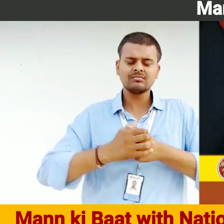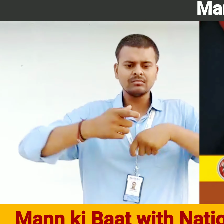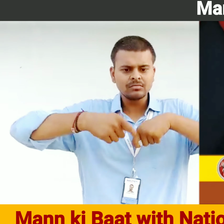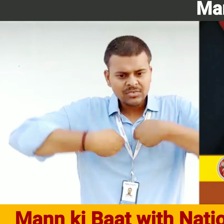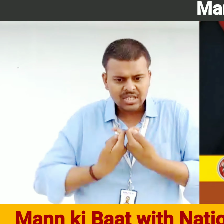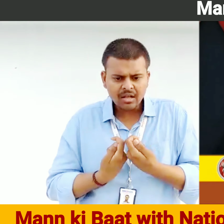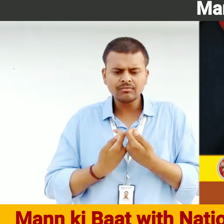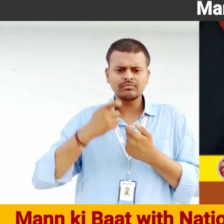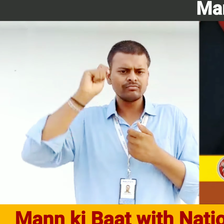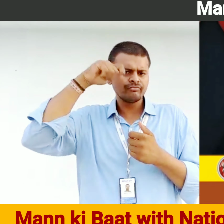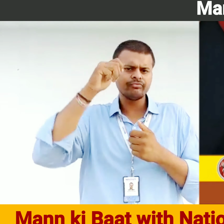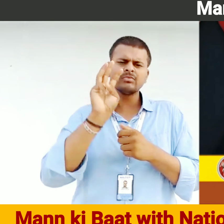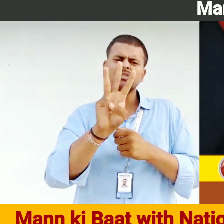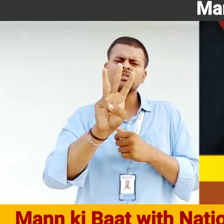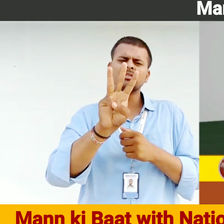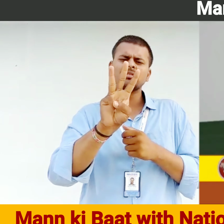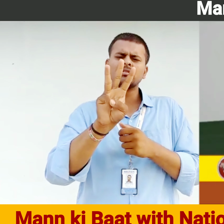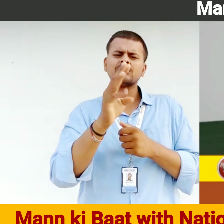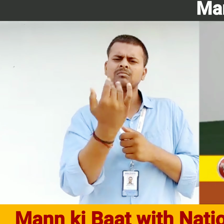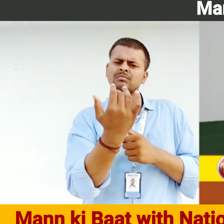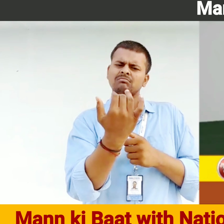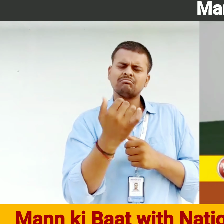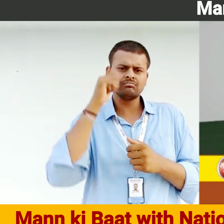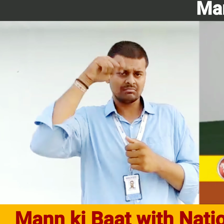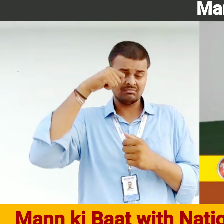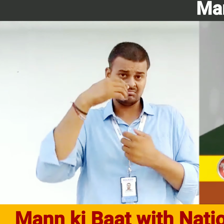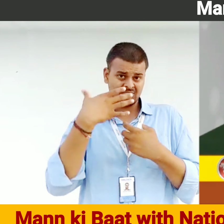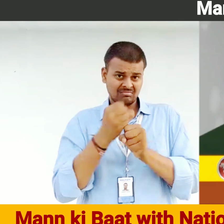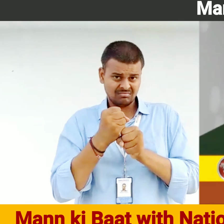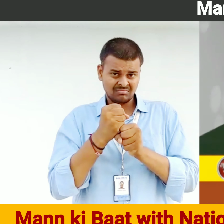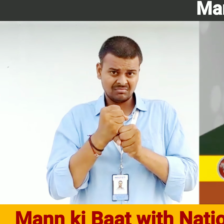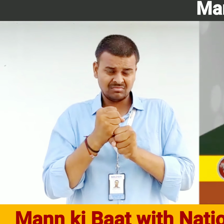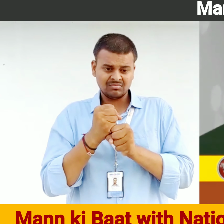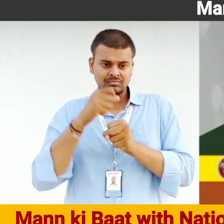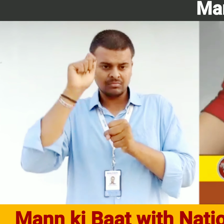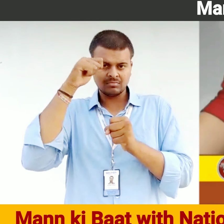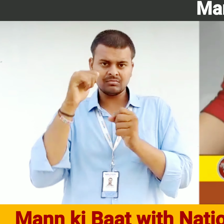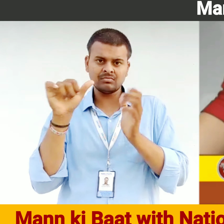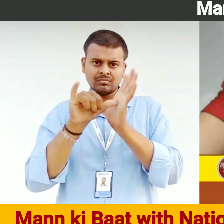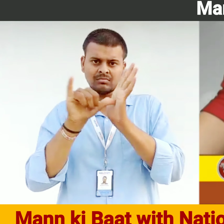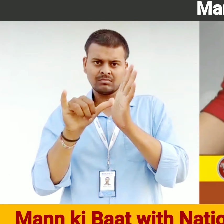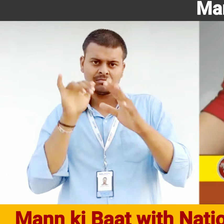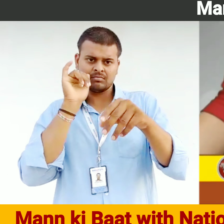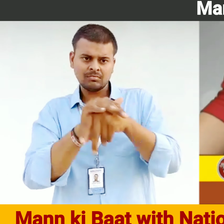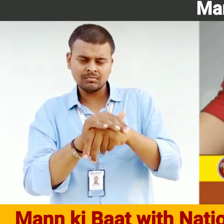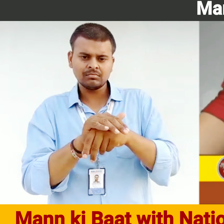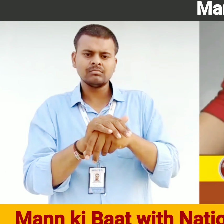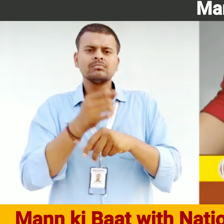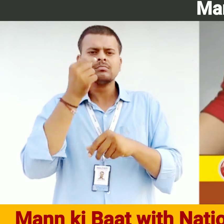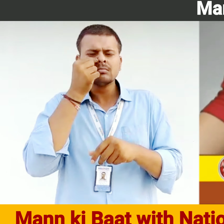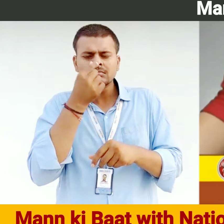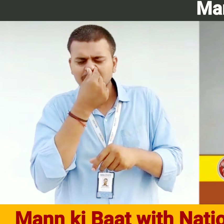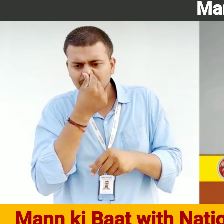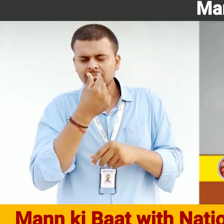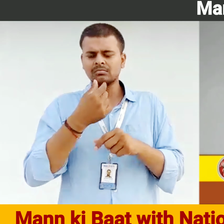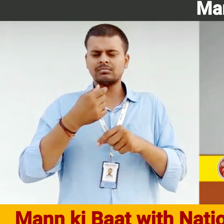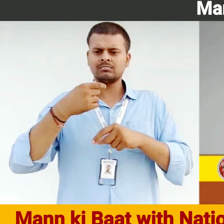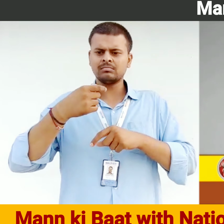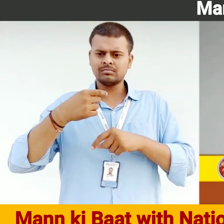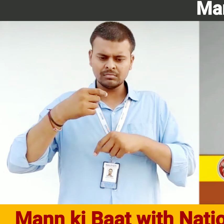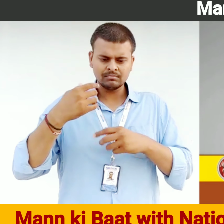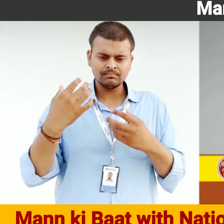एक वीडियो बना करके अपलोड करना होगा। इस वीडियो में आप जो योग या आसन करते हो वो करते हुए